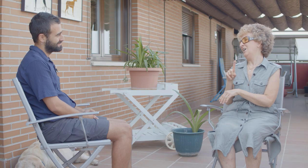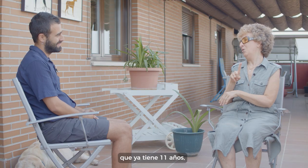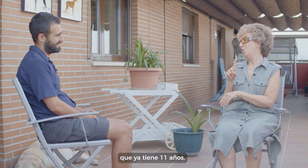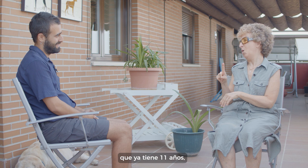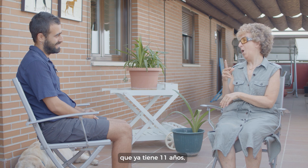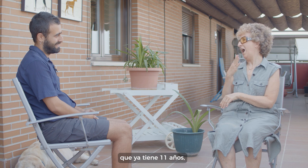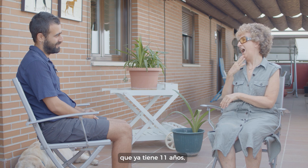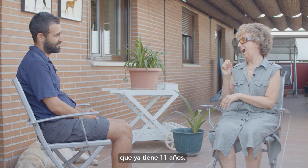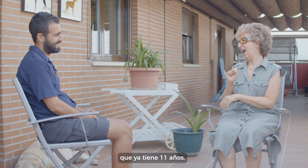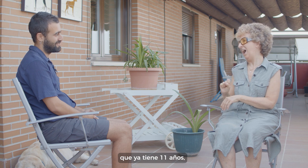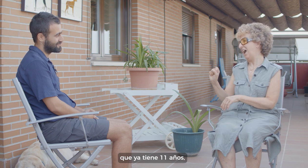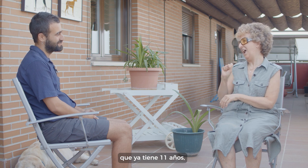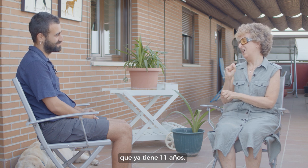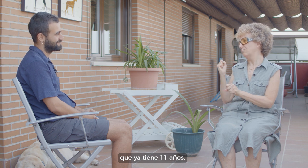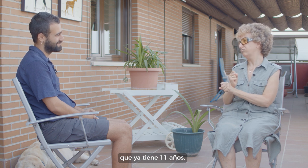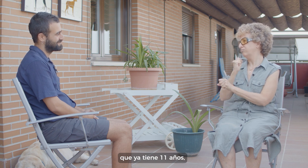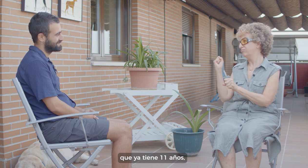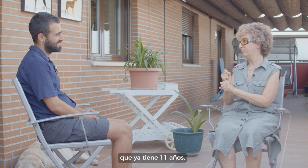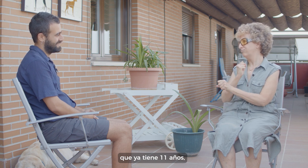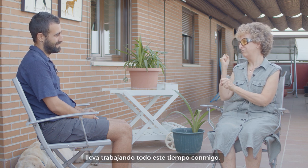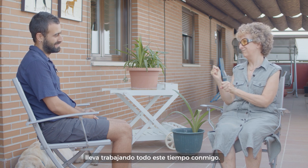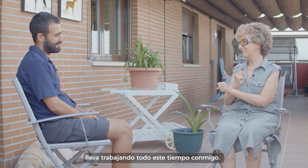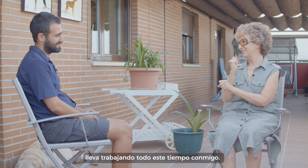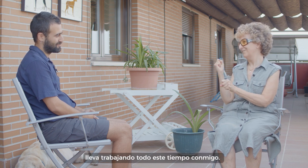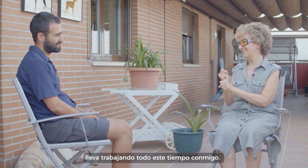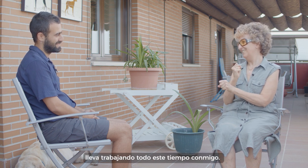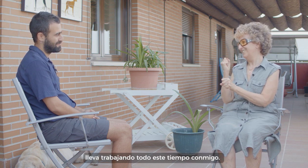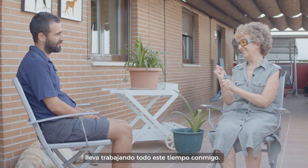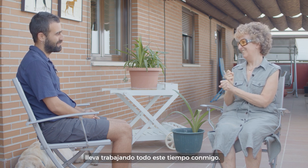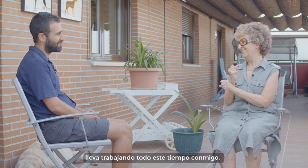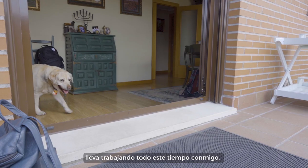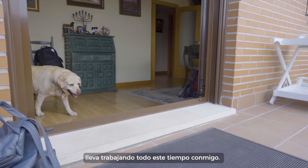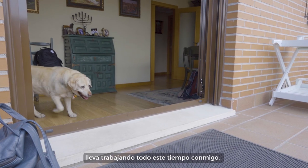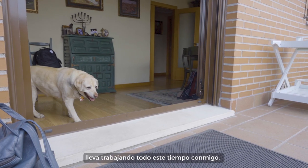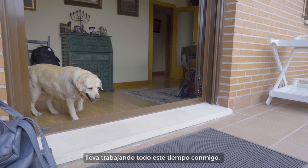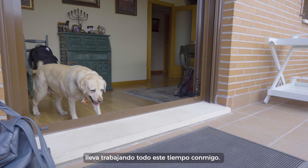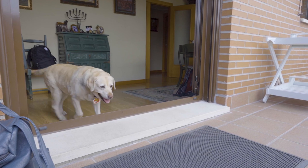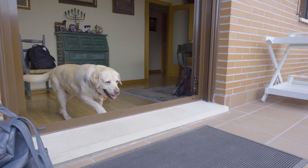que ya tiene 11 años, lleva trabajando todo este tiempo conmigo.